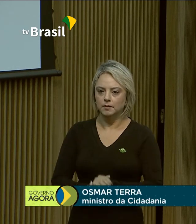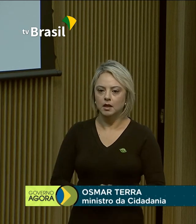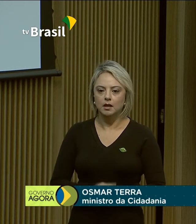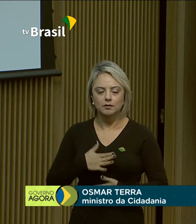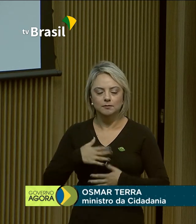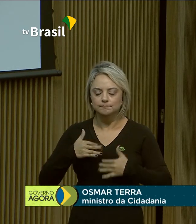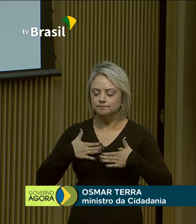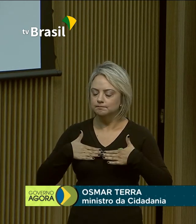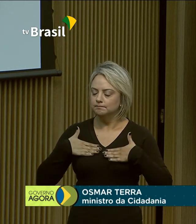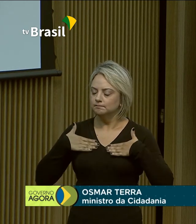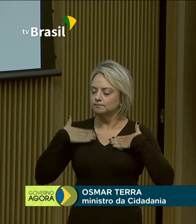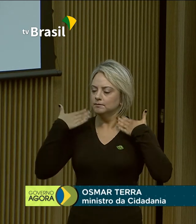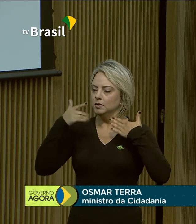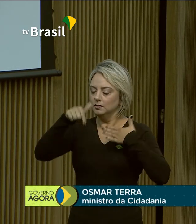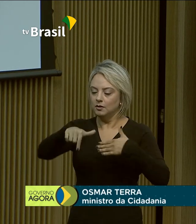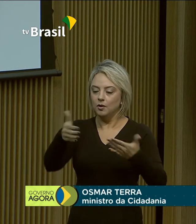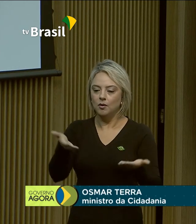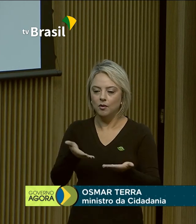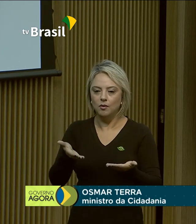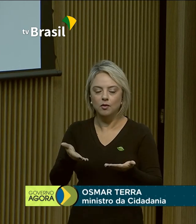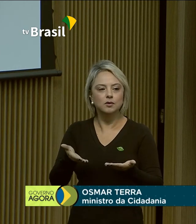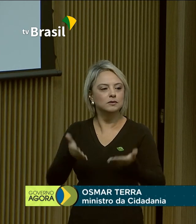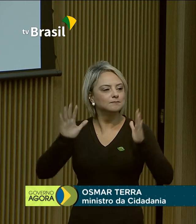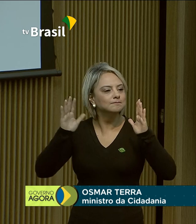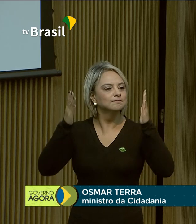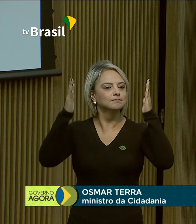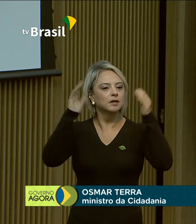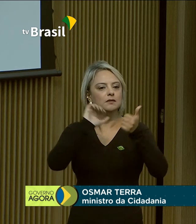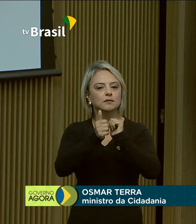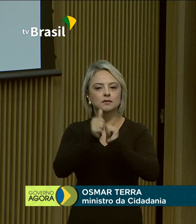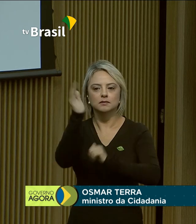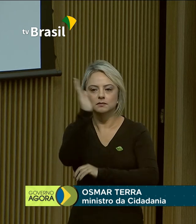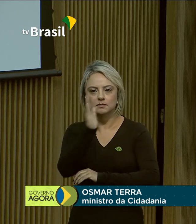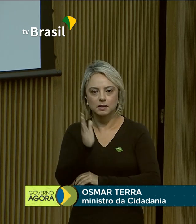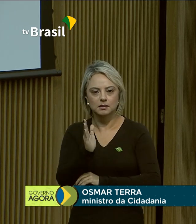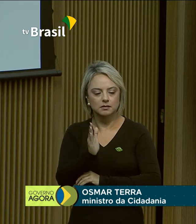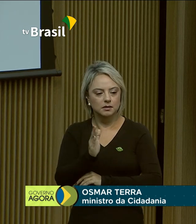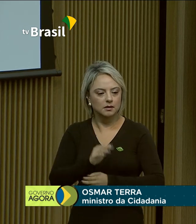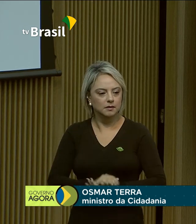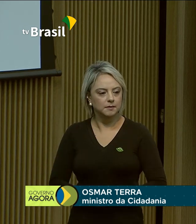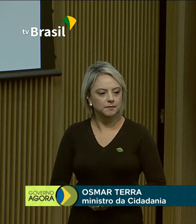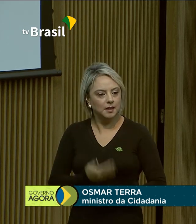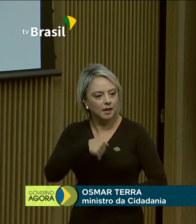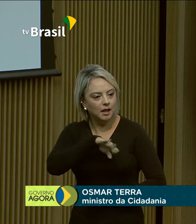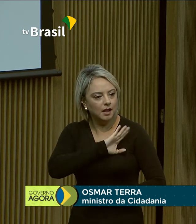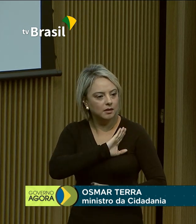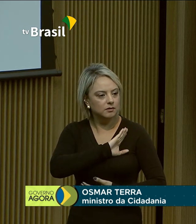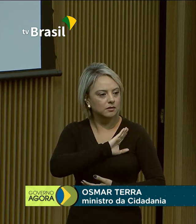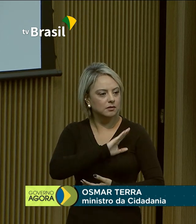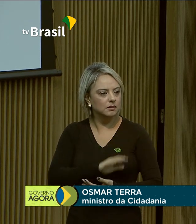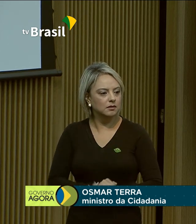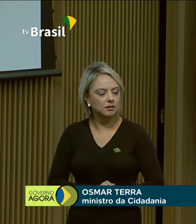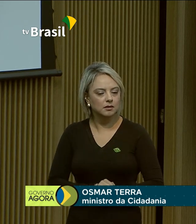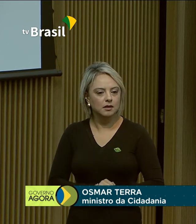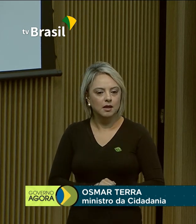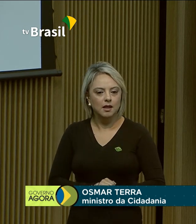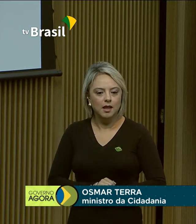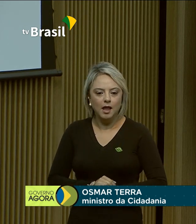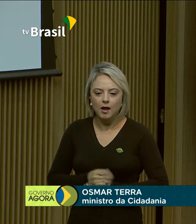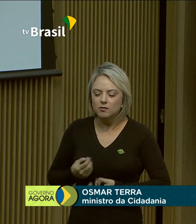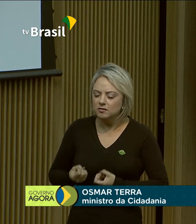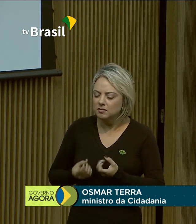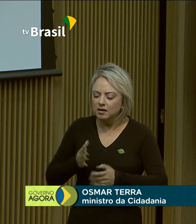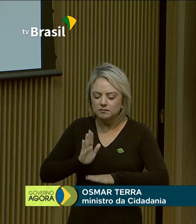estou muito orgulhoso de estar aqui nesse momento comemorando o futebol do Brasil, que é a nossa mercadoria